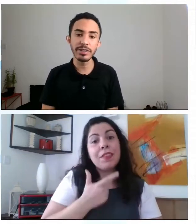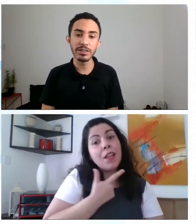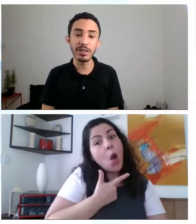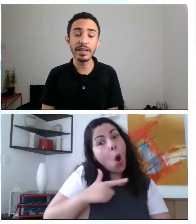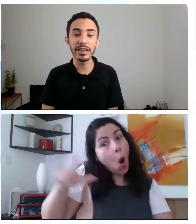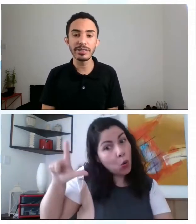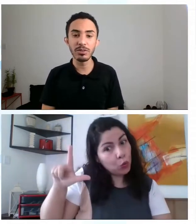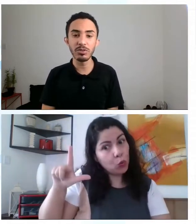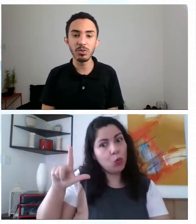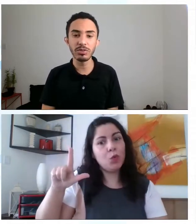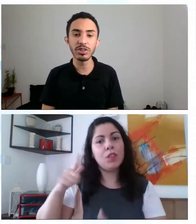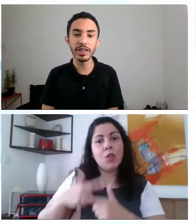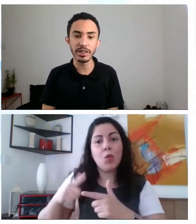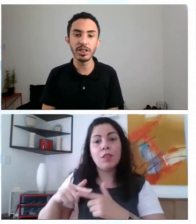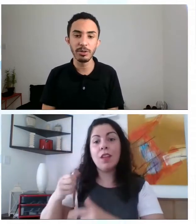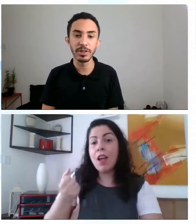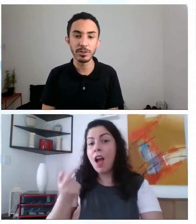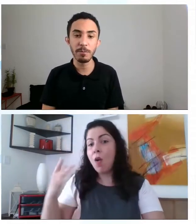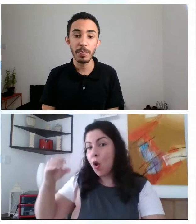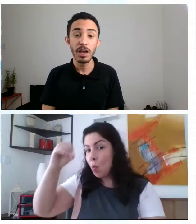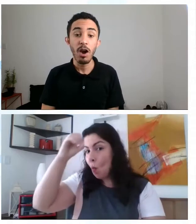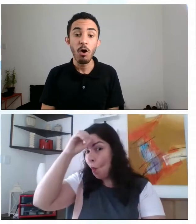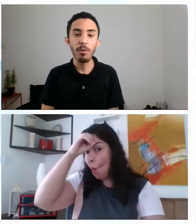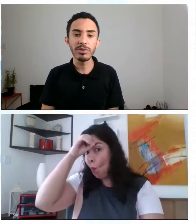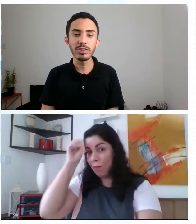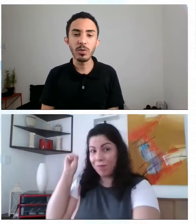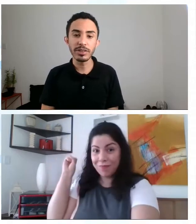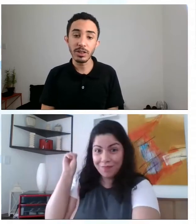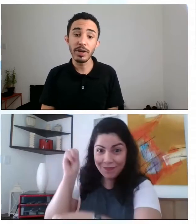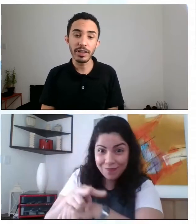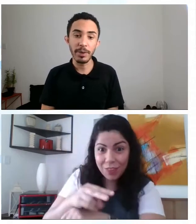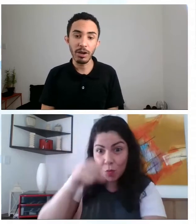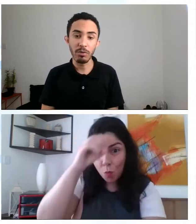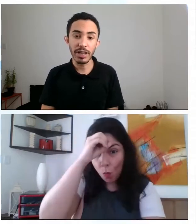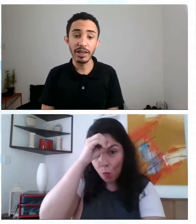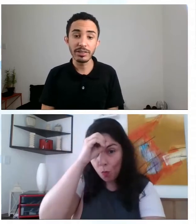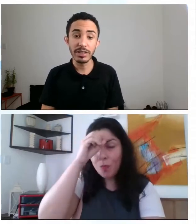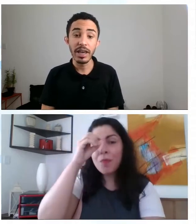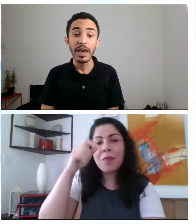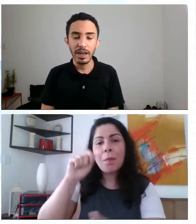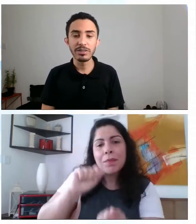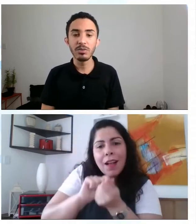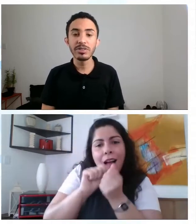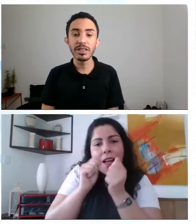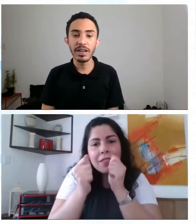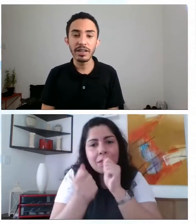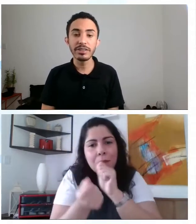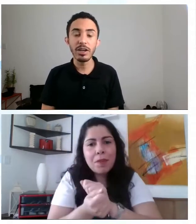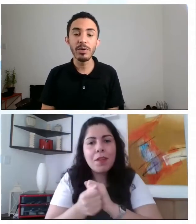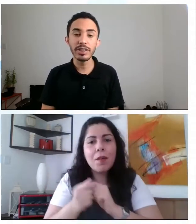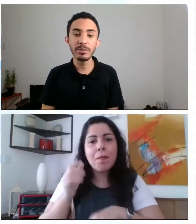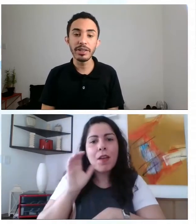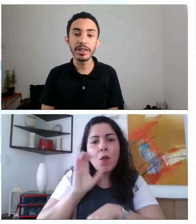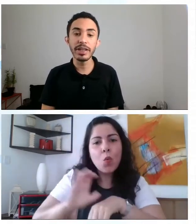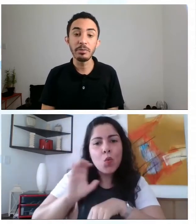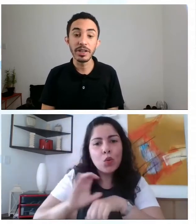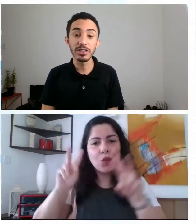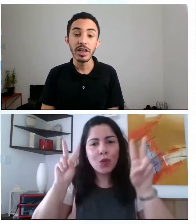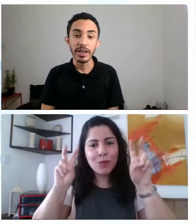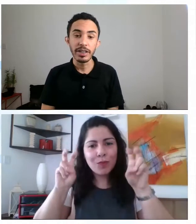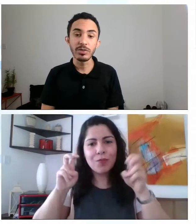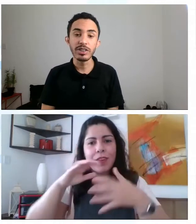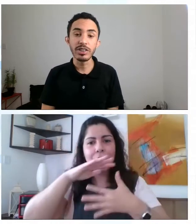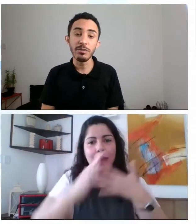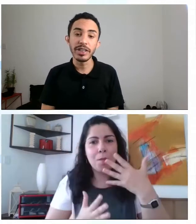esse processo, ela ingressar nos cursos de Letras Libras. Uma outra situação que também acontece é dos alunos entrarem sem conhecimento em